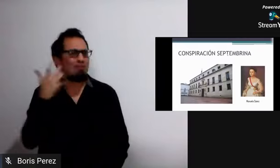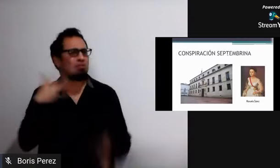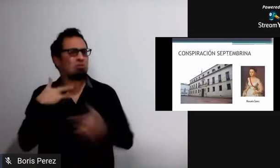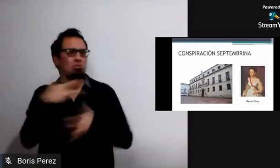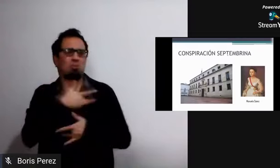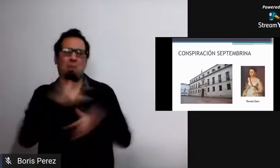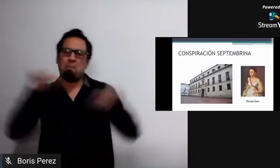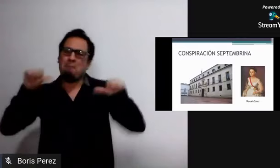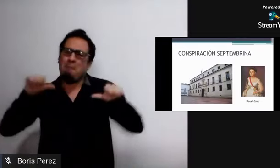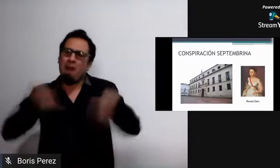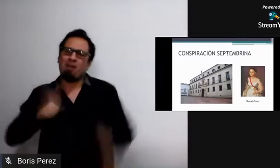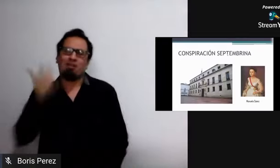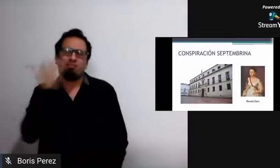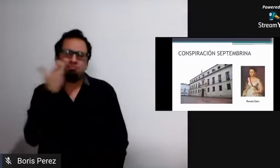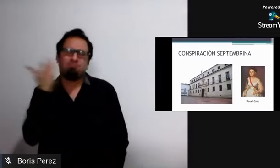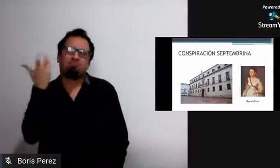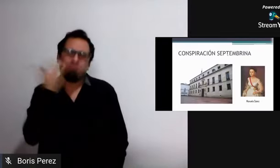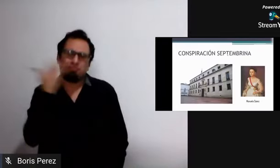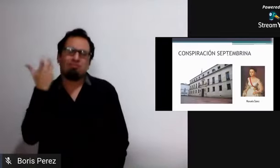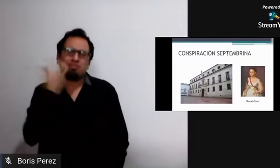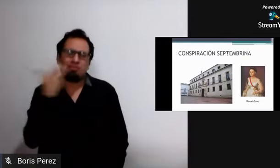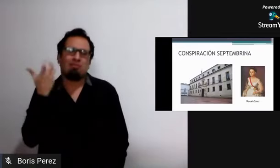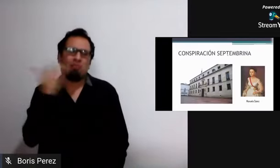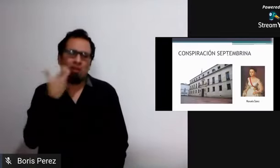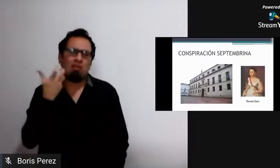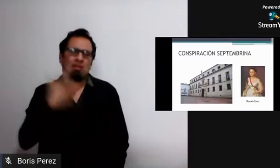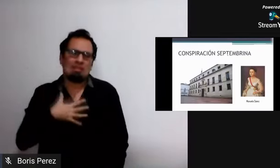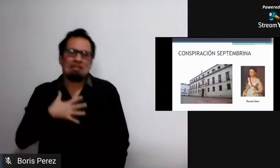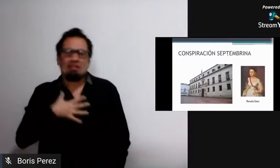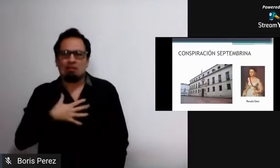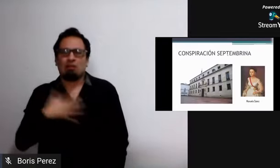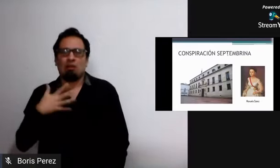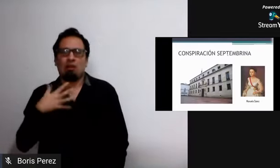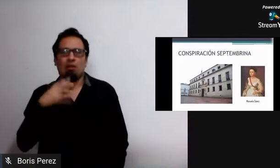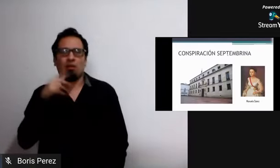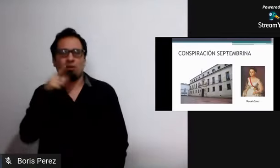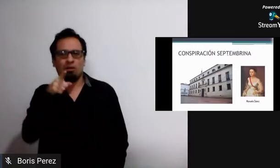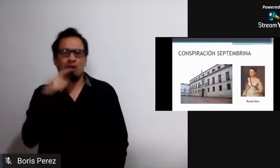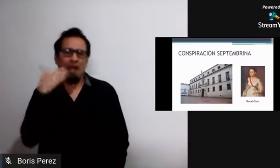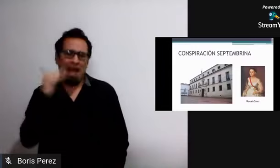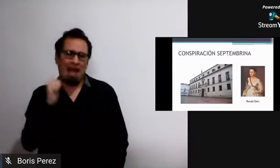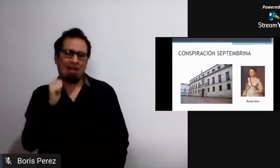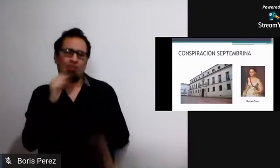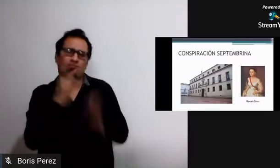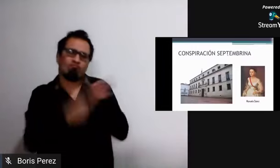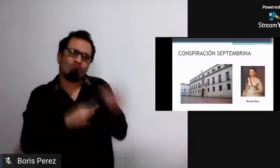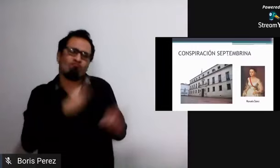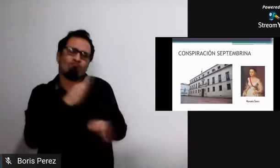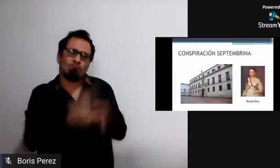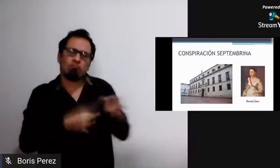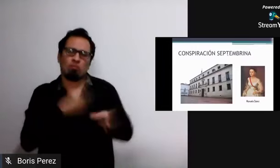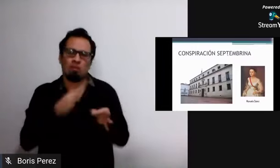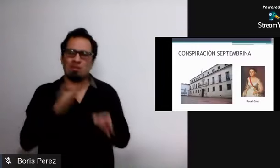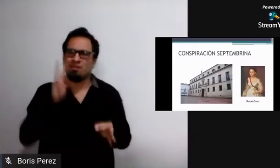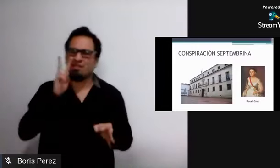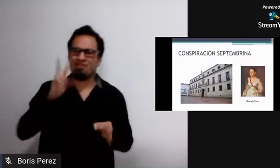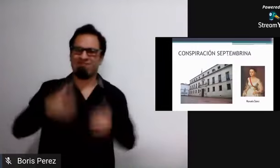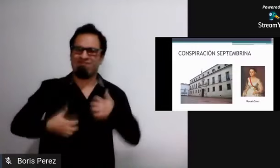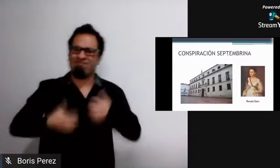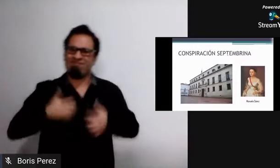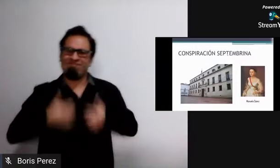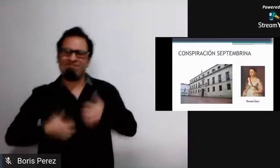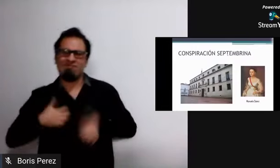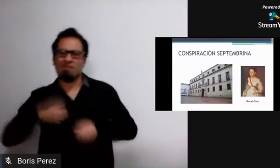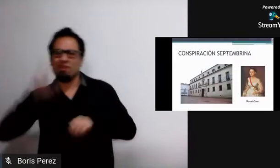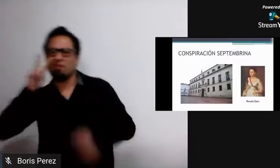Y un día por la noche Bolívar estaba muy enfermo, se estaba sintiendo muy mal, tenía problemas de salud, problemas respiratorios, y Manuela